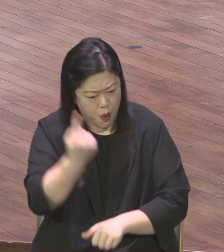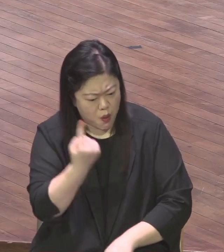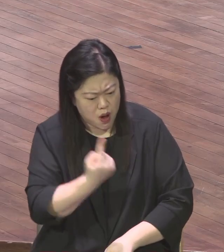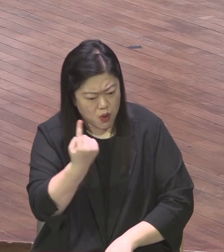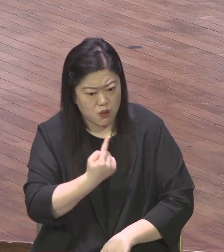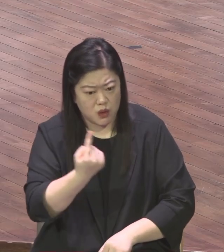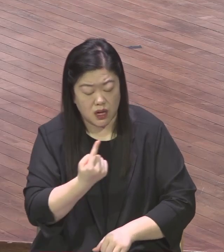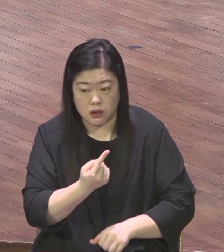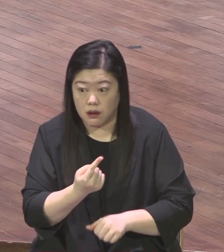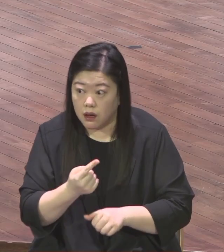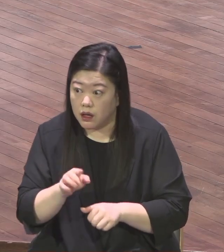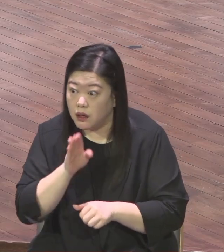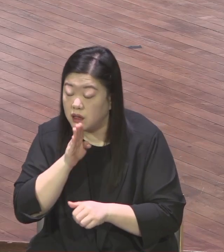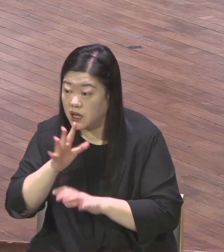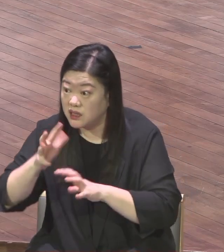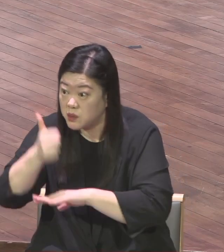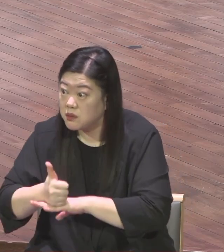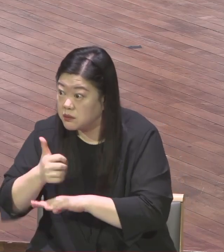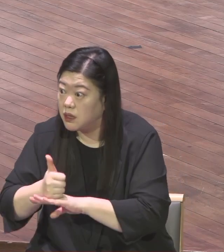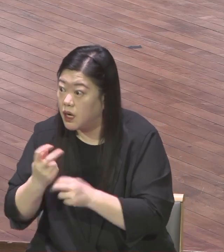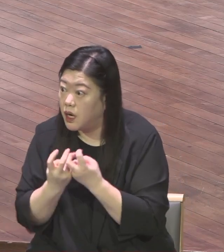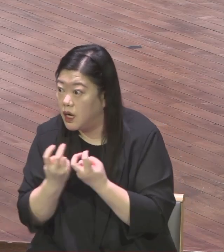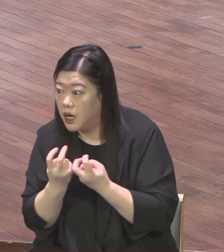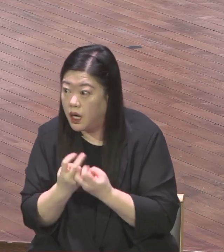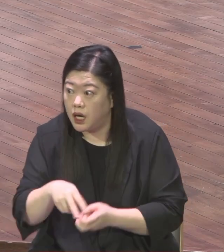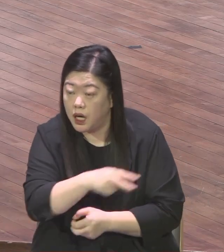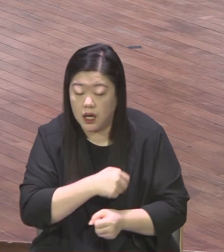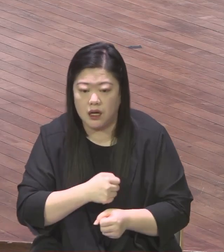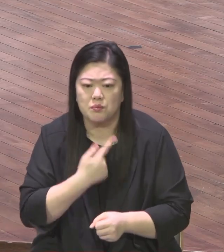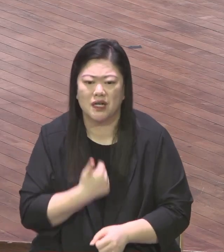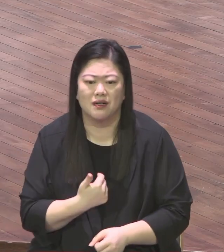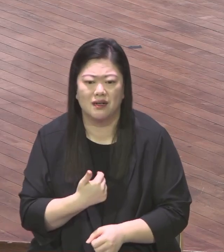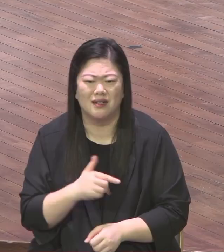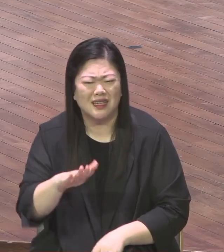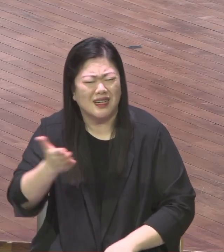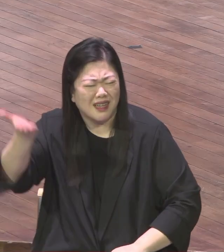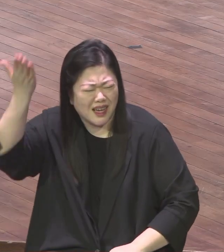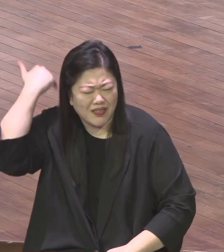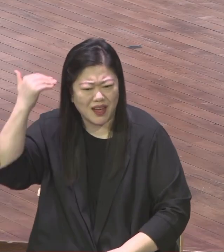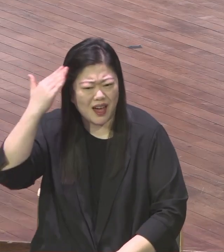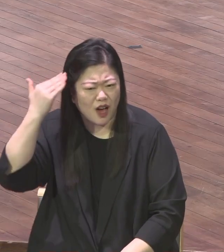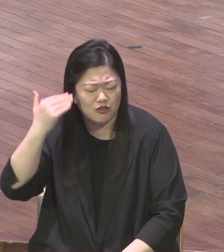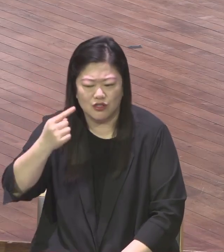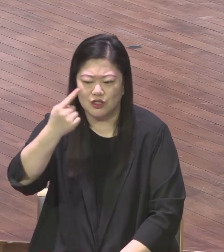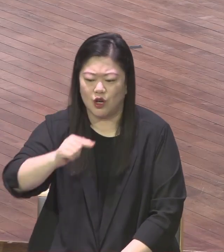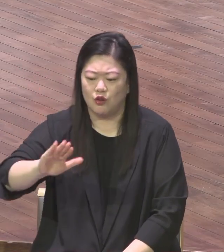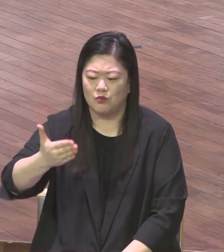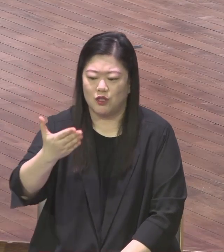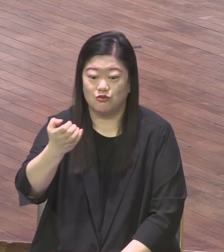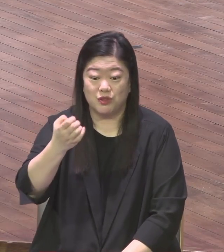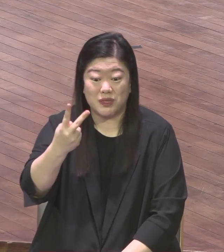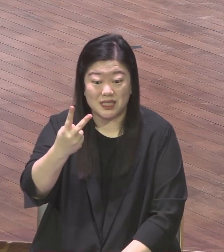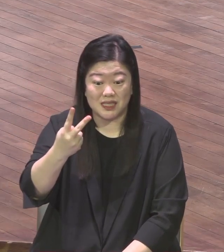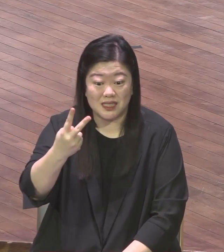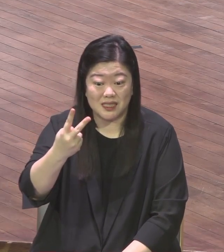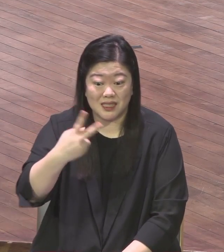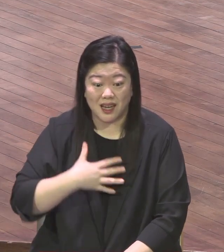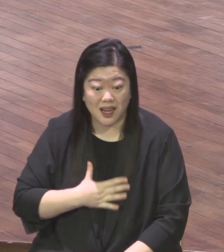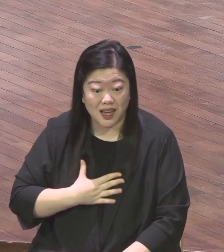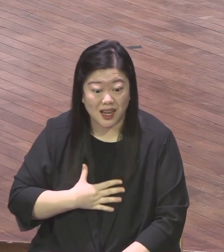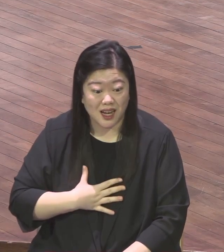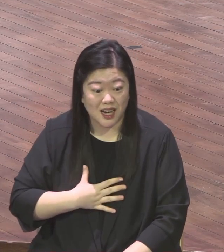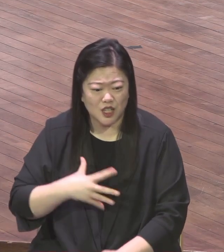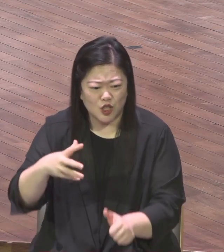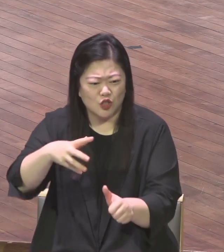미혹을 했고 하고 있죠. 우리나라에서 1992년 휴거